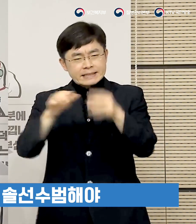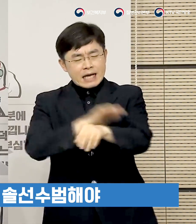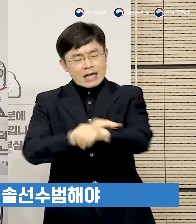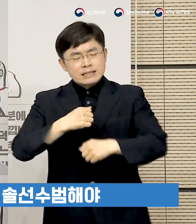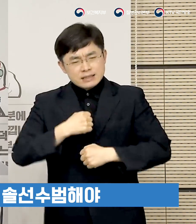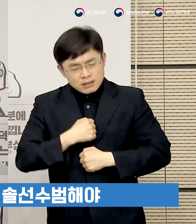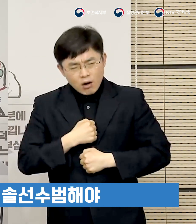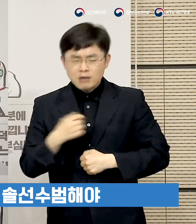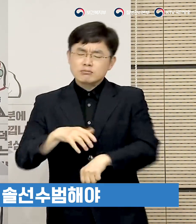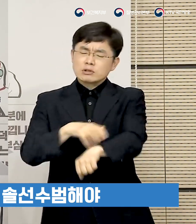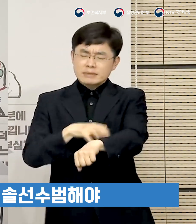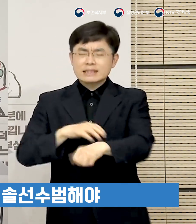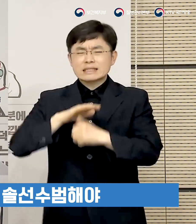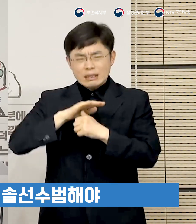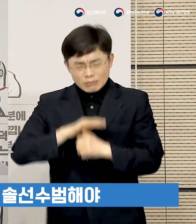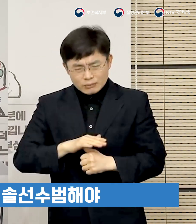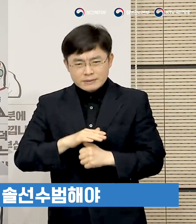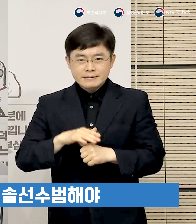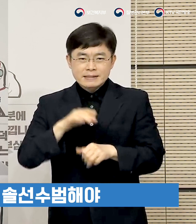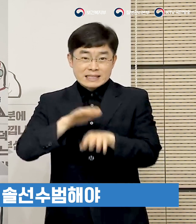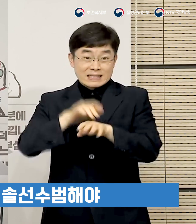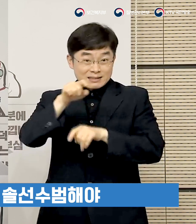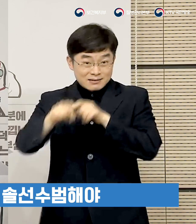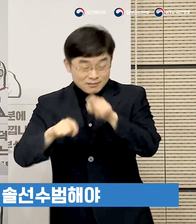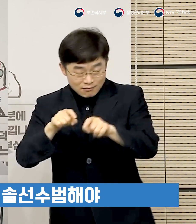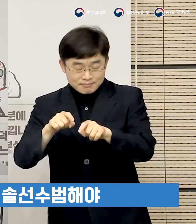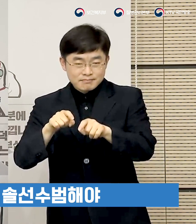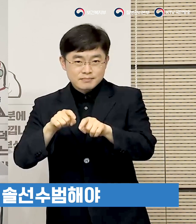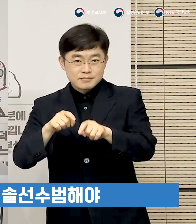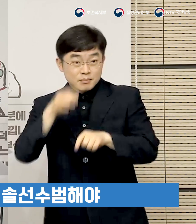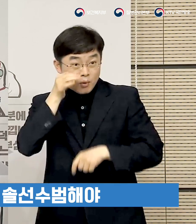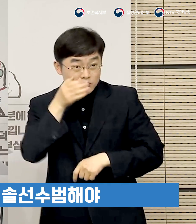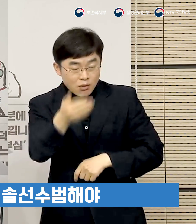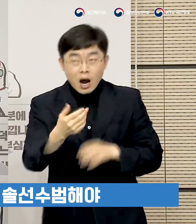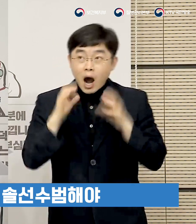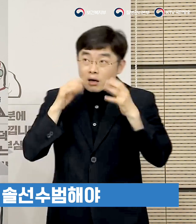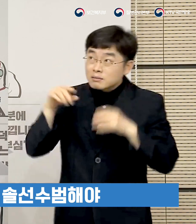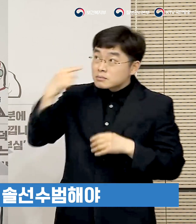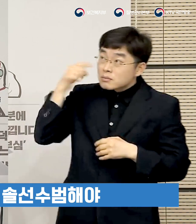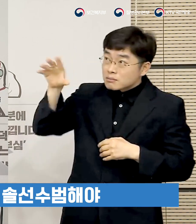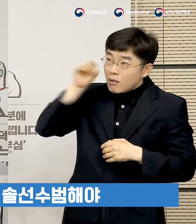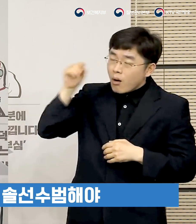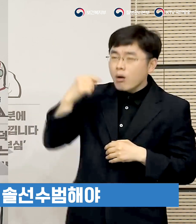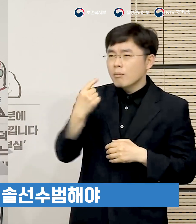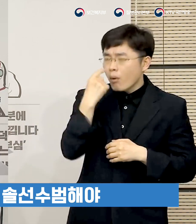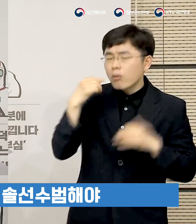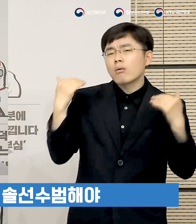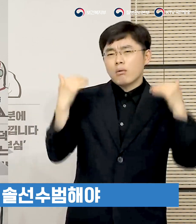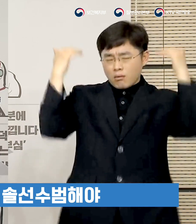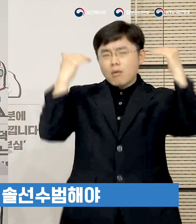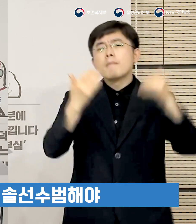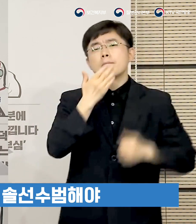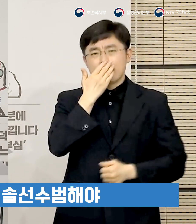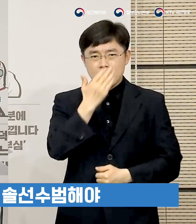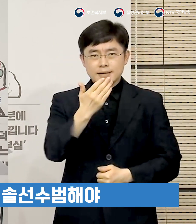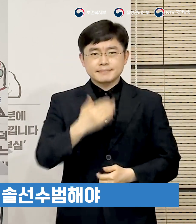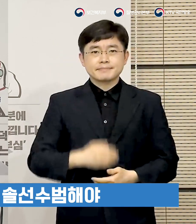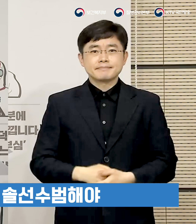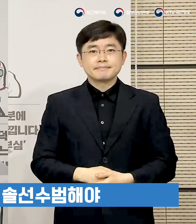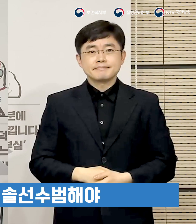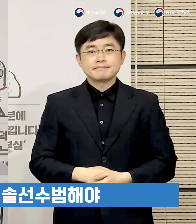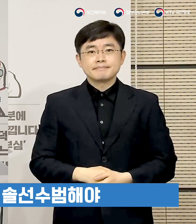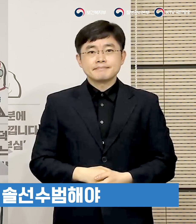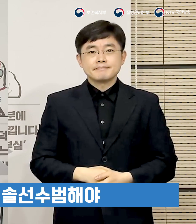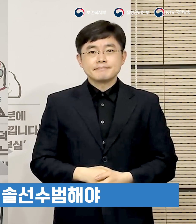무릅쓰고 방역수칙을 준수하는 것을 행동으로 보여주는 것이 우리 아이들에게는 더 큰 울림과 깨달음으로 다가올